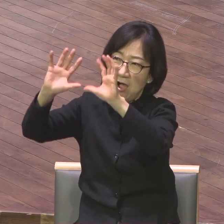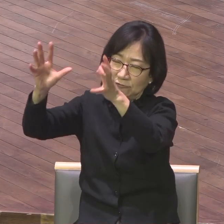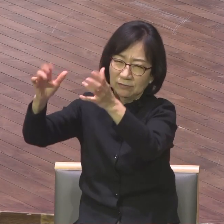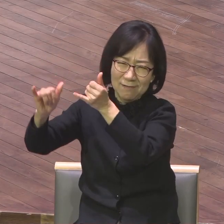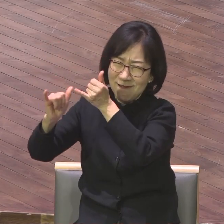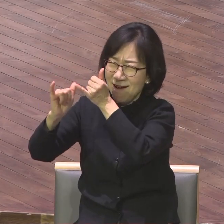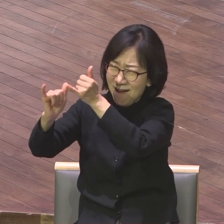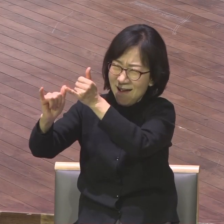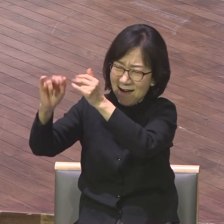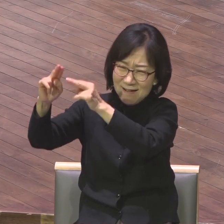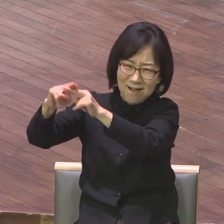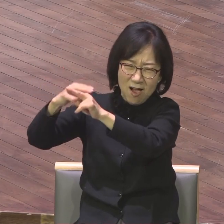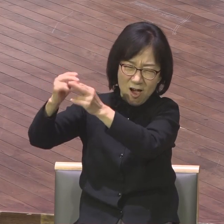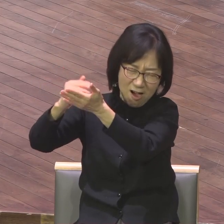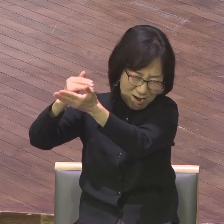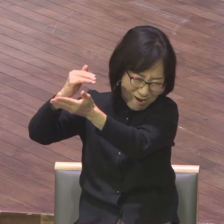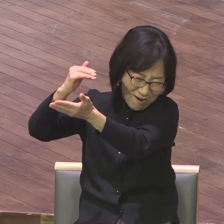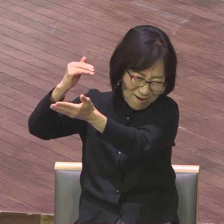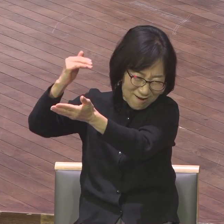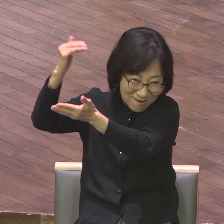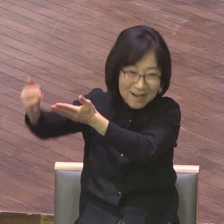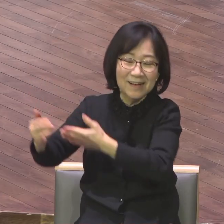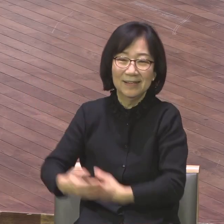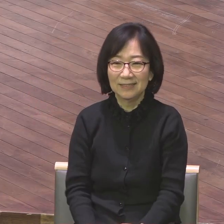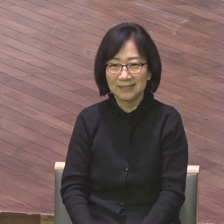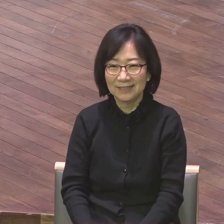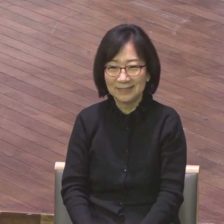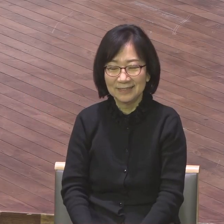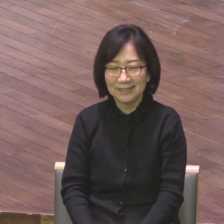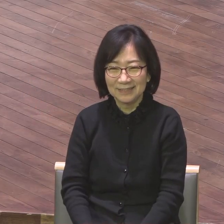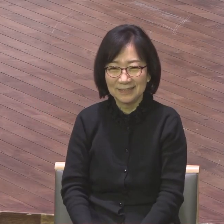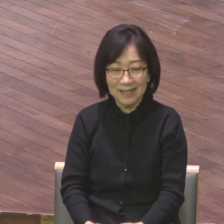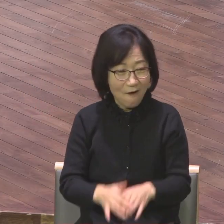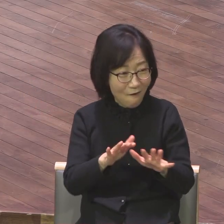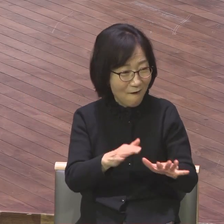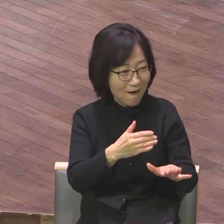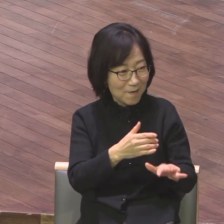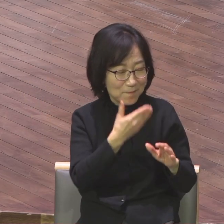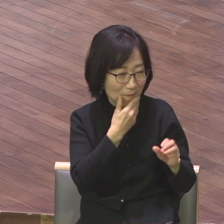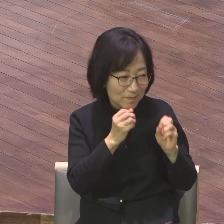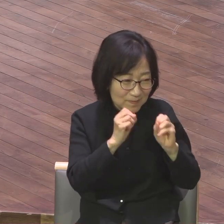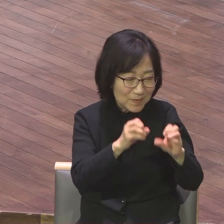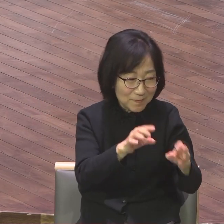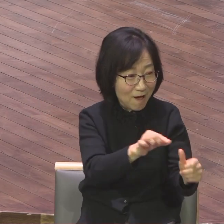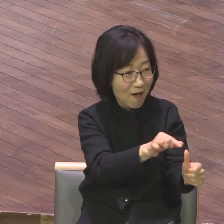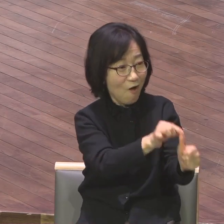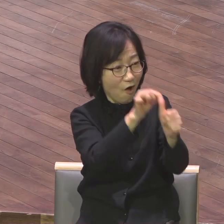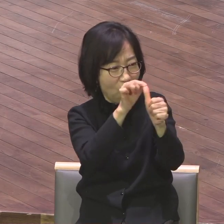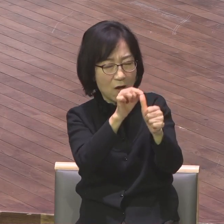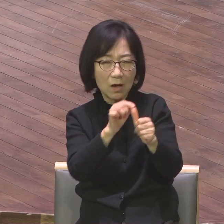영혼이 천하보다 귀한데 한 영혼을 주까지 인도해 구원해 줬다. 그만큼 그 상급이 없어요.